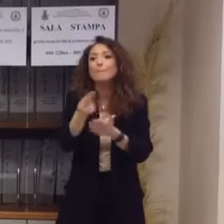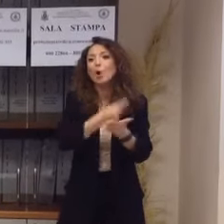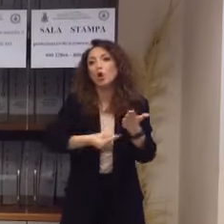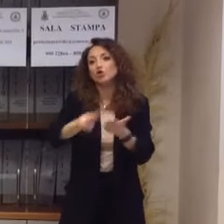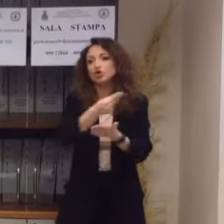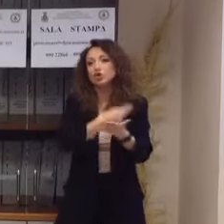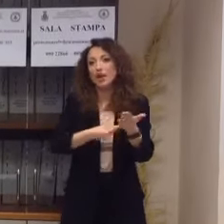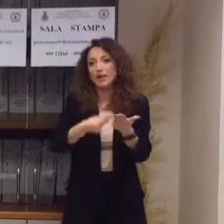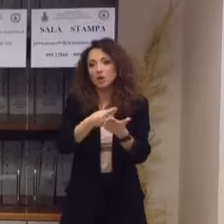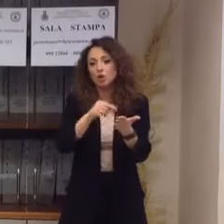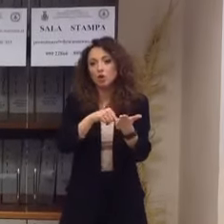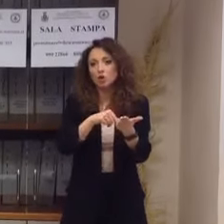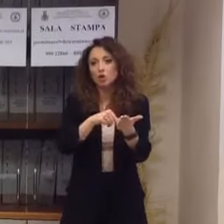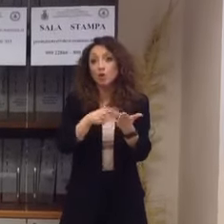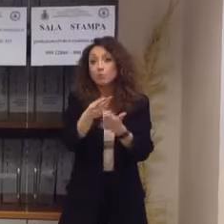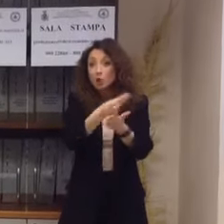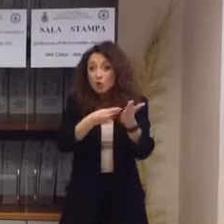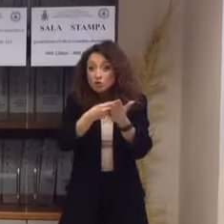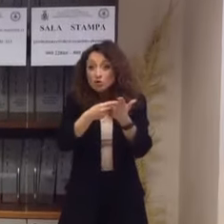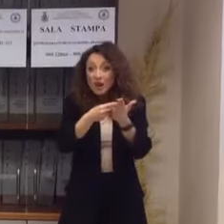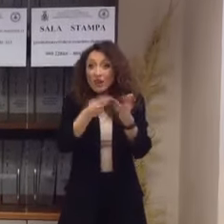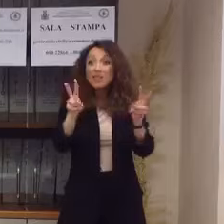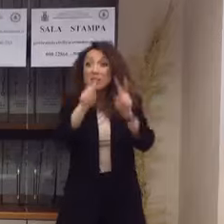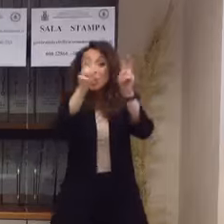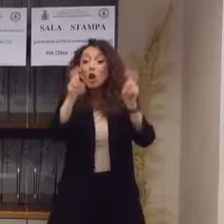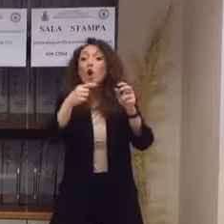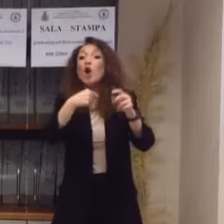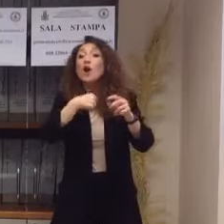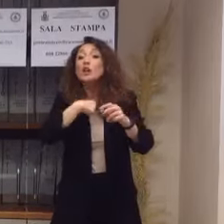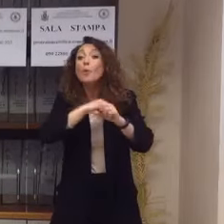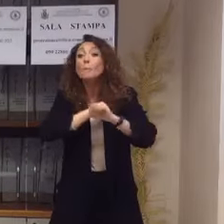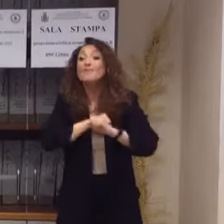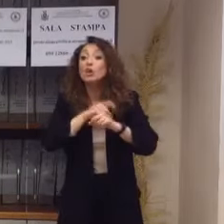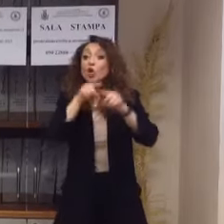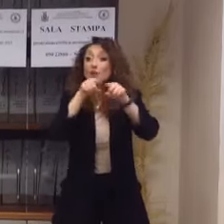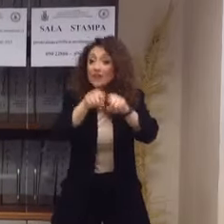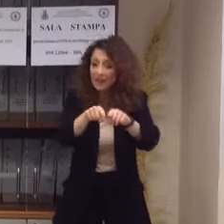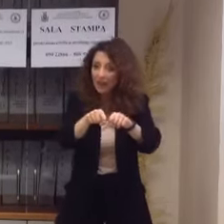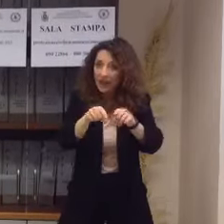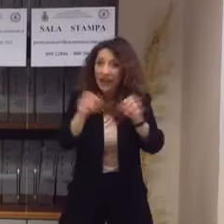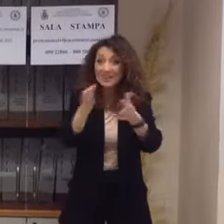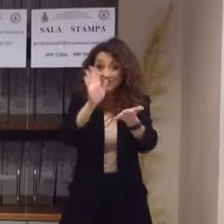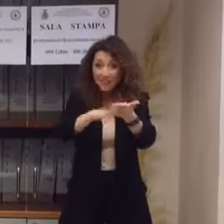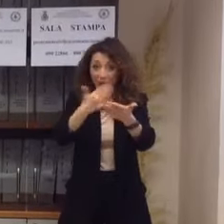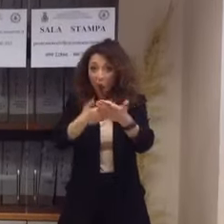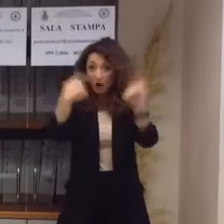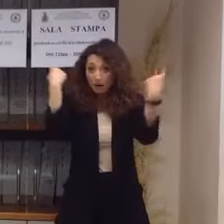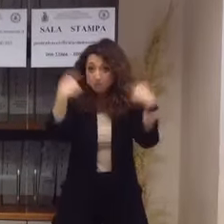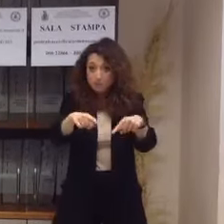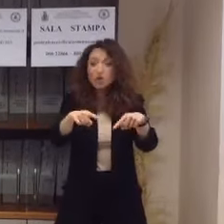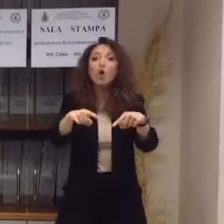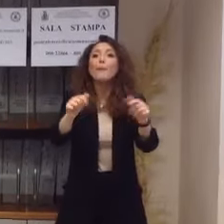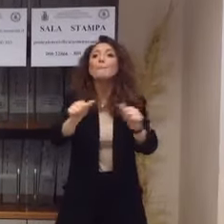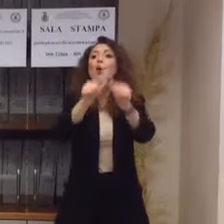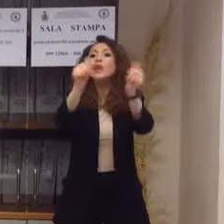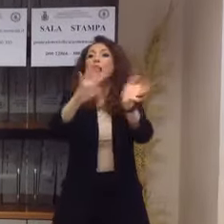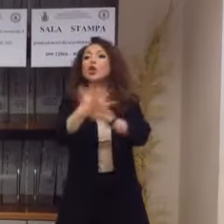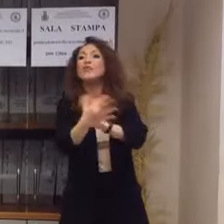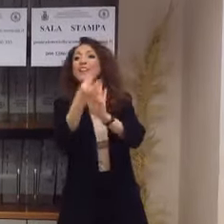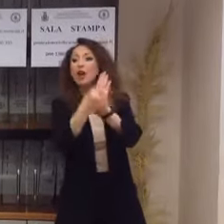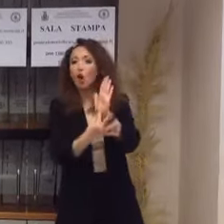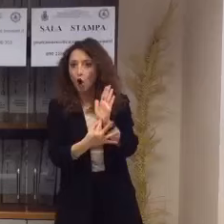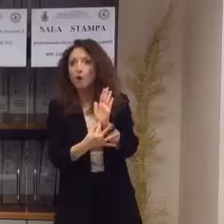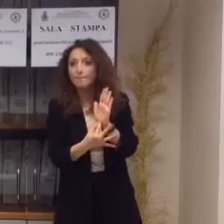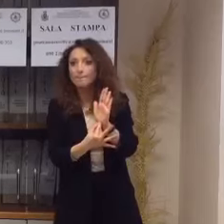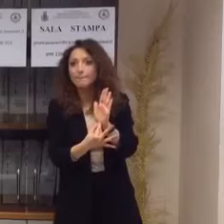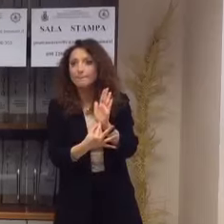del valore io mi fido di te. Se questo valore non riusciamo a farlo diventare un modello normativo, e allora